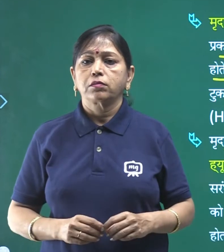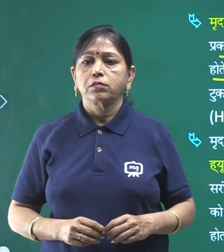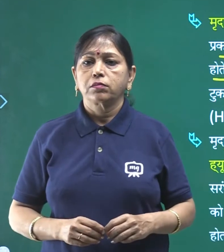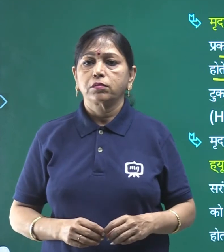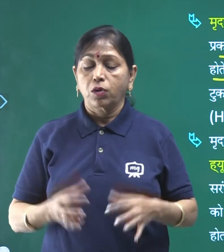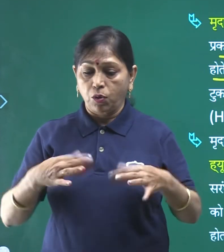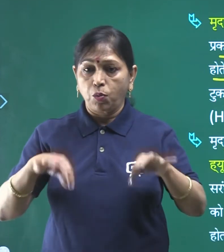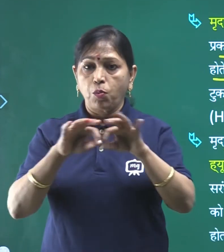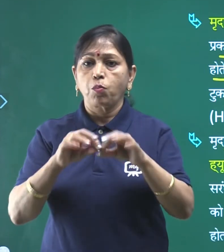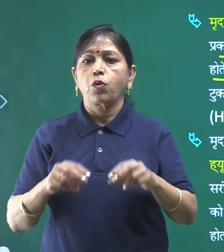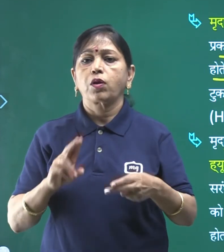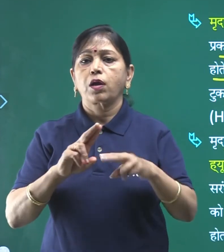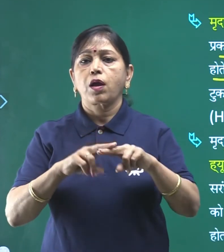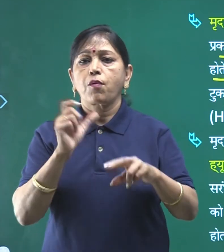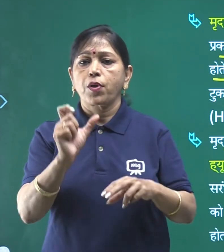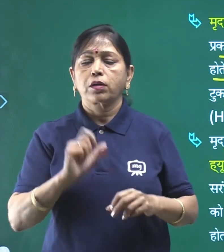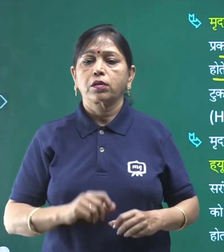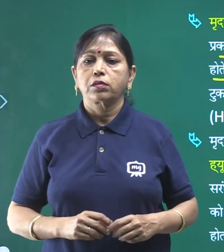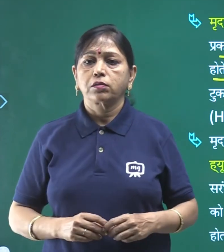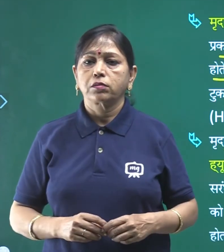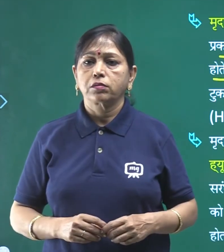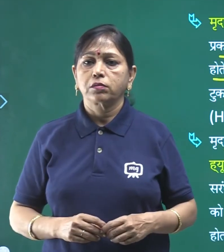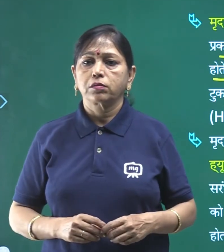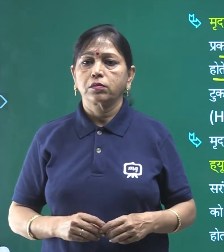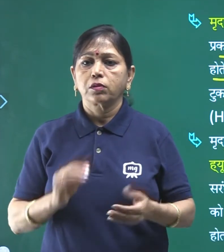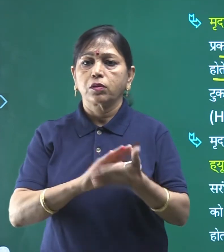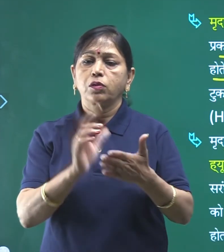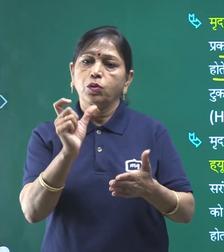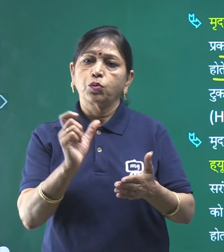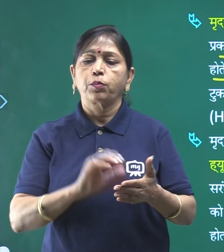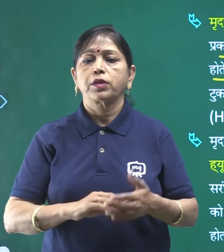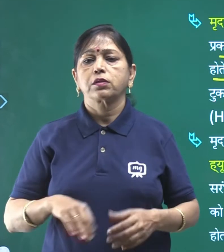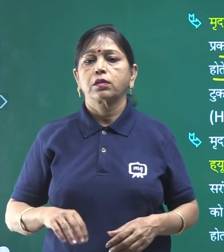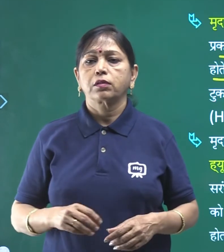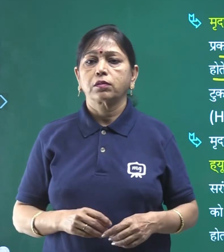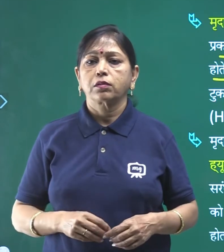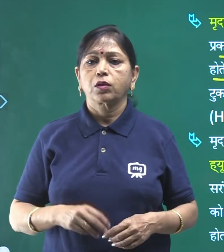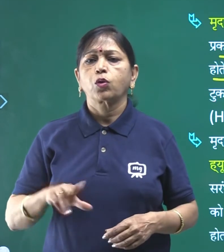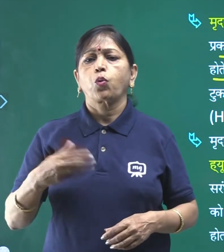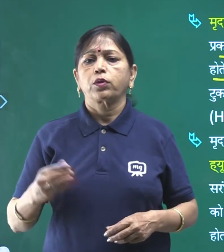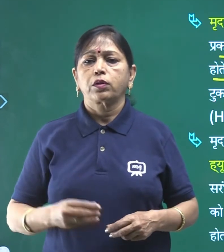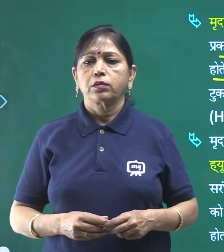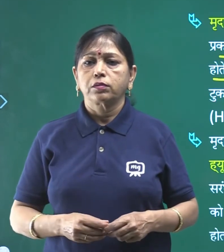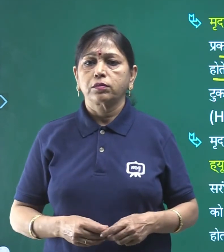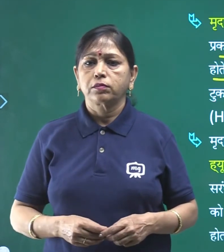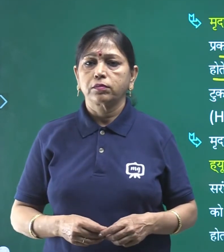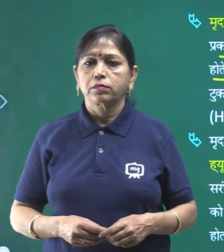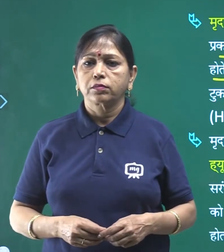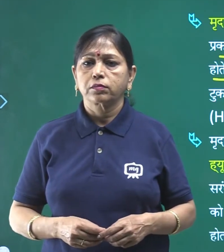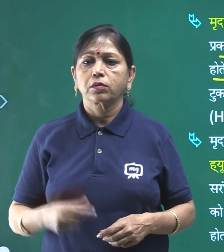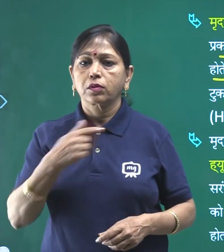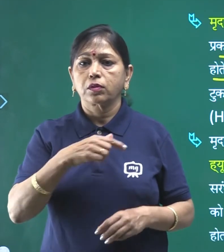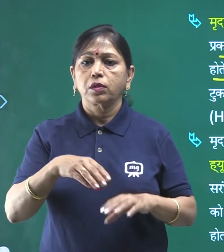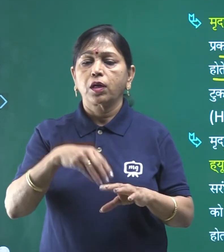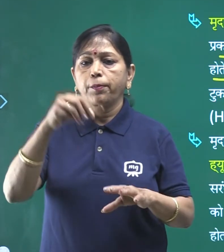का मुख्य कारक इन सोम आशय है है क्योंकि यह